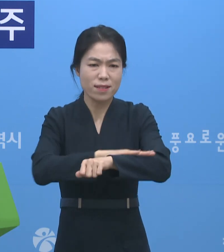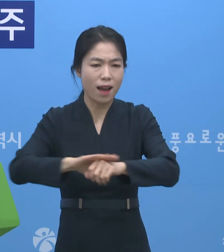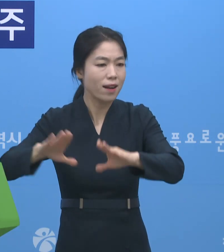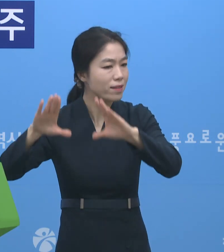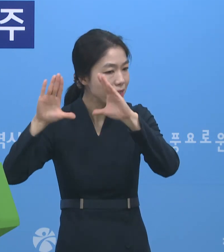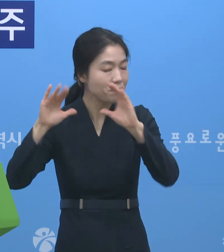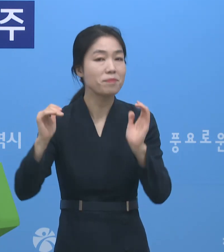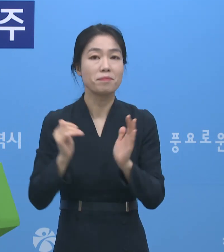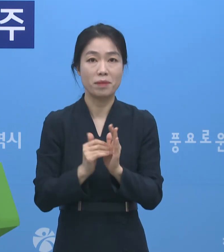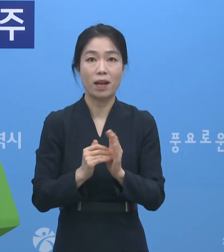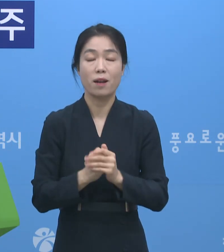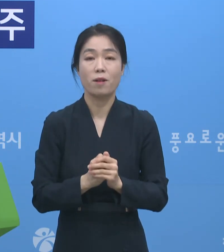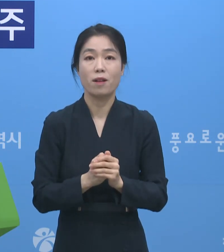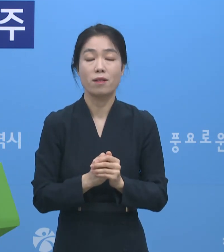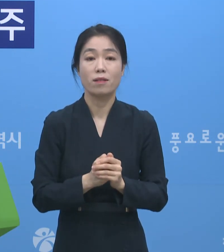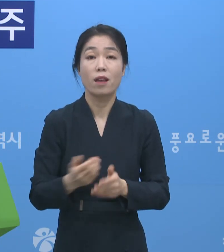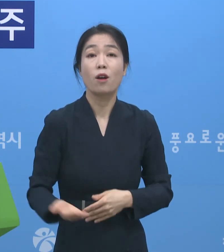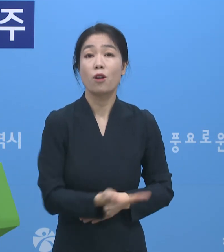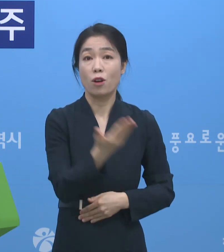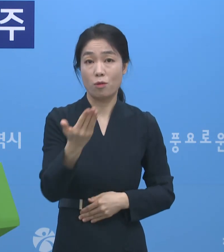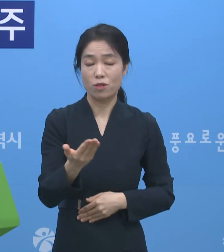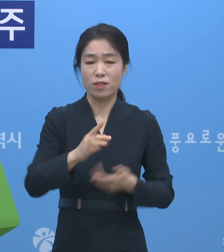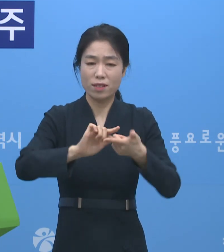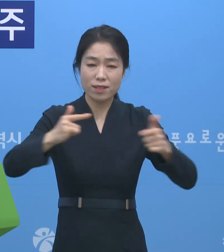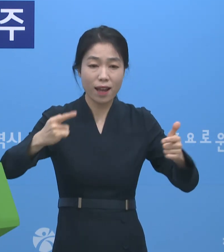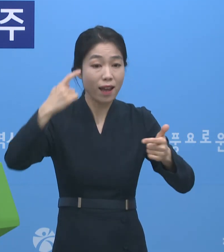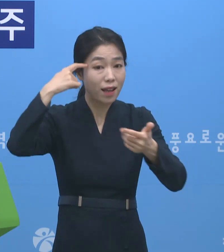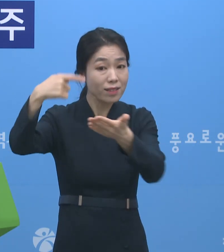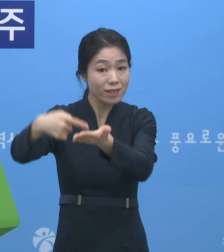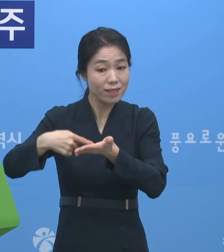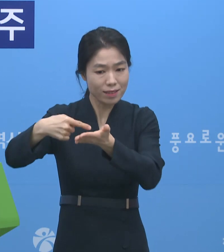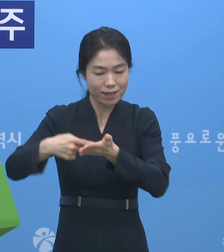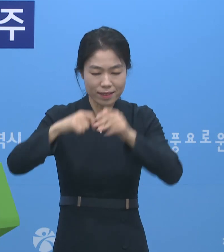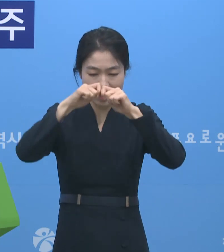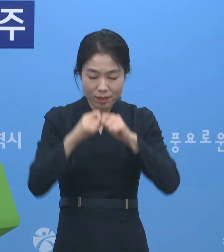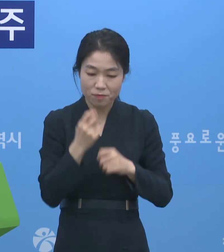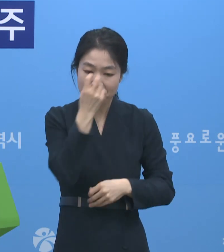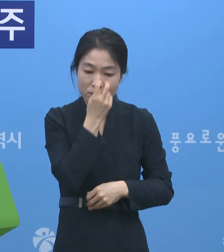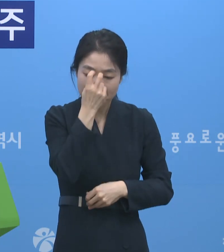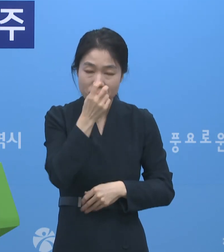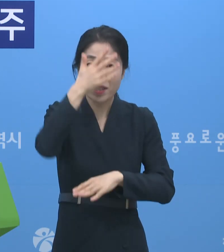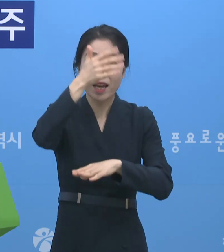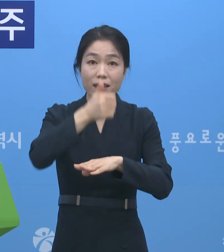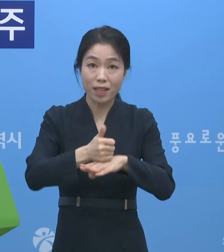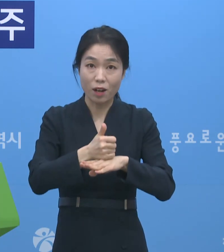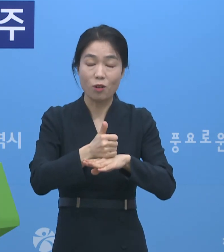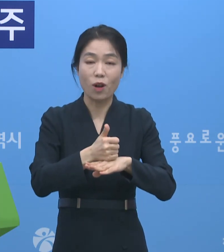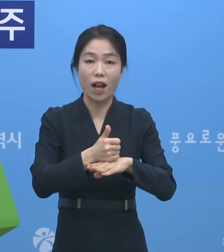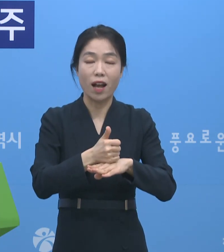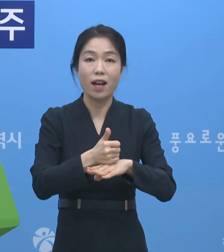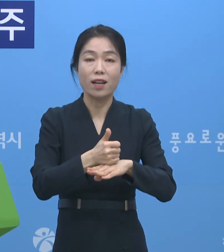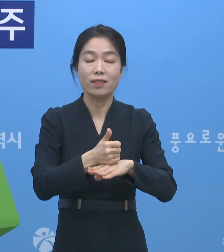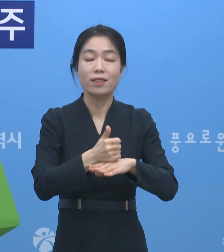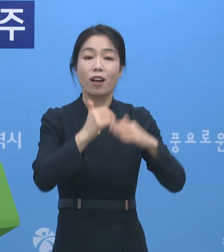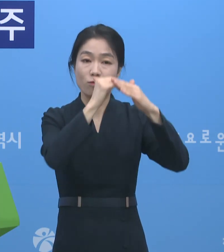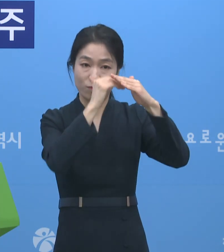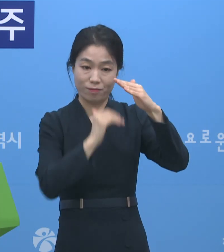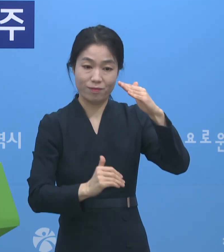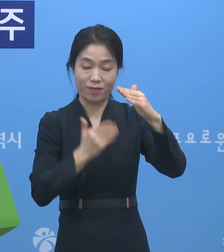새겨들었습니다. 시민들이 주신 다양한 의견들을 심도 있게 검토해서 다음과 같이 후속